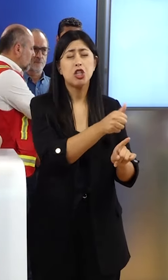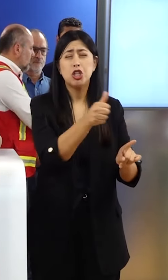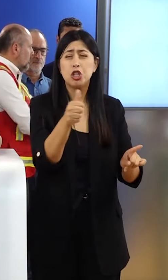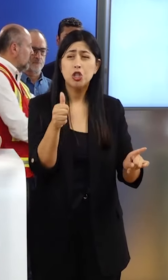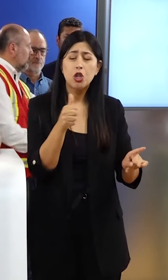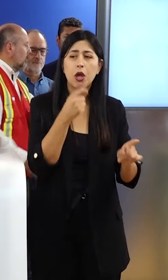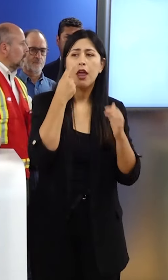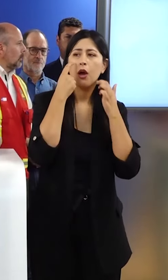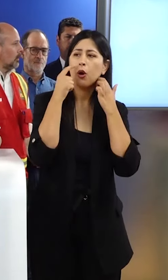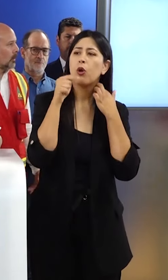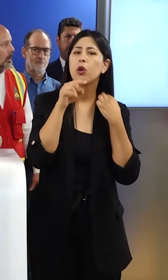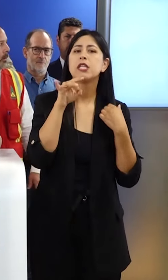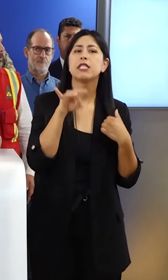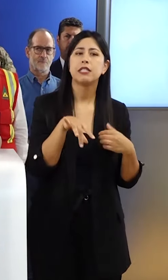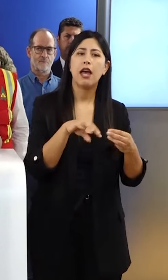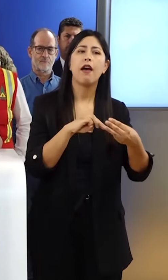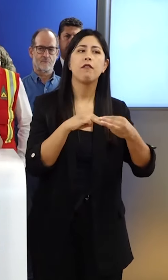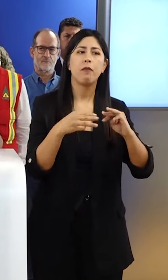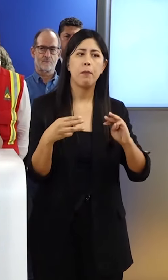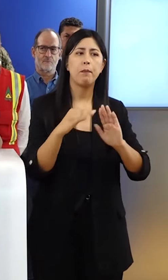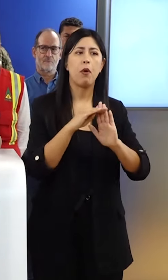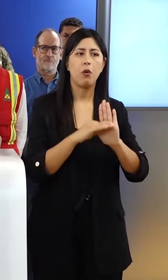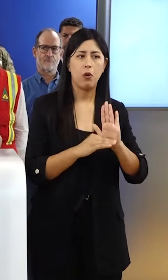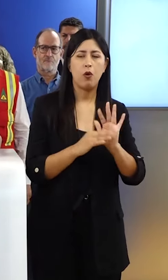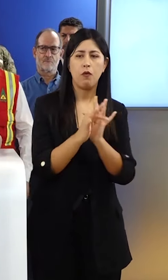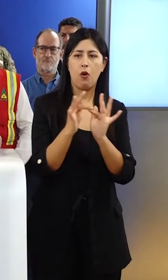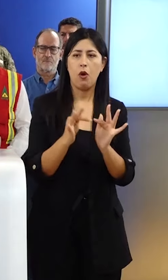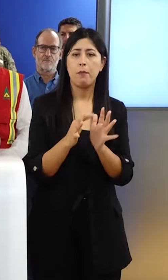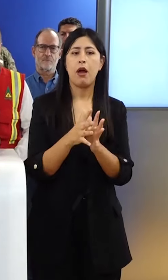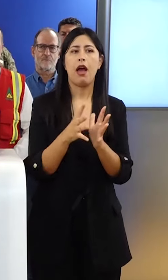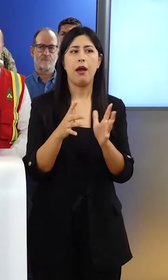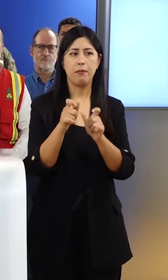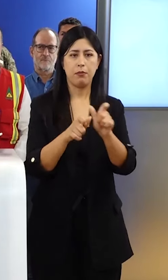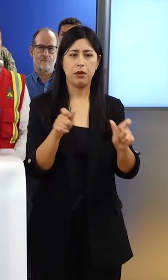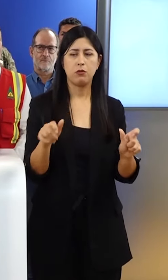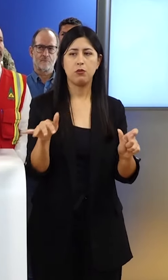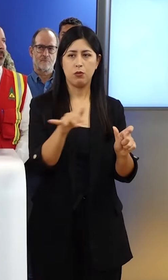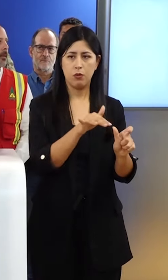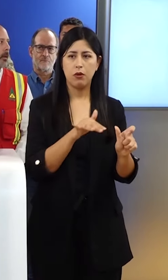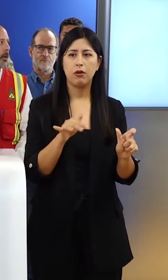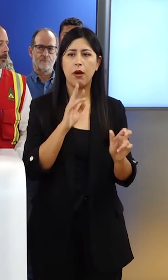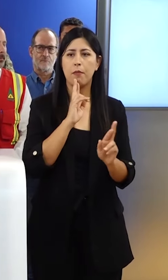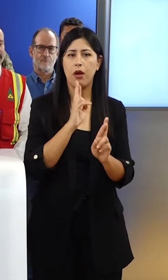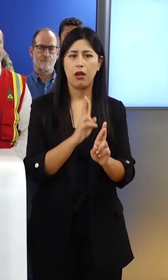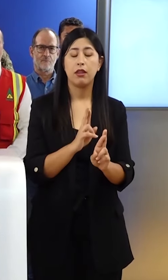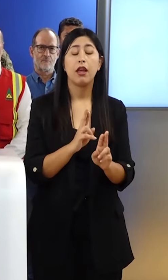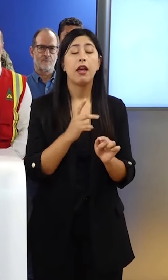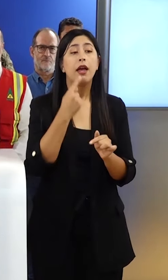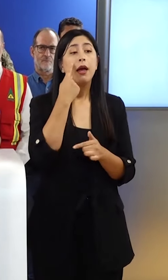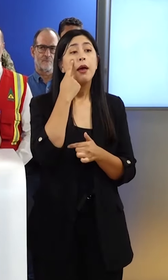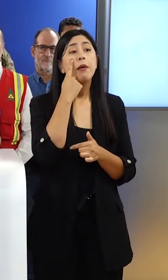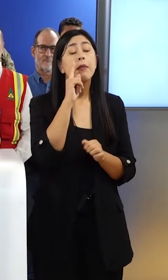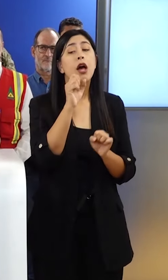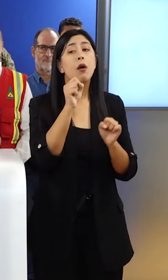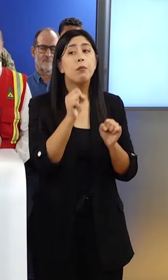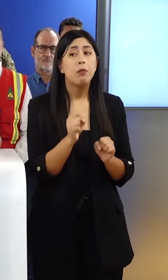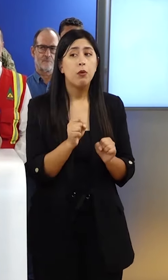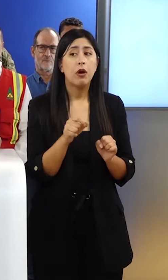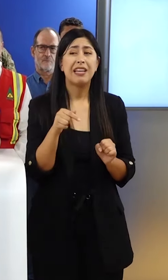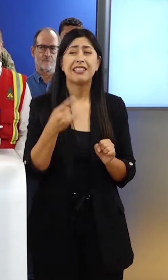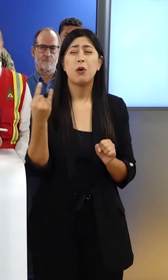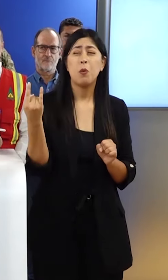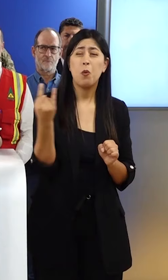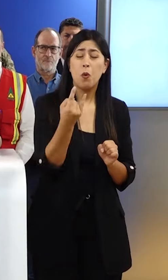Generalmente este mecanismo porque tiene una cobertura muy amplia en la población sin embargo es posible que Dad las circunstancias de la